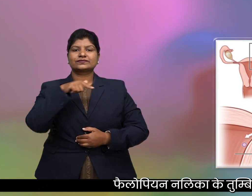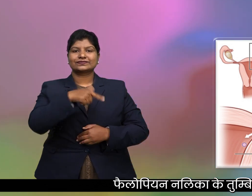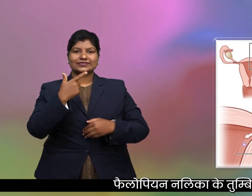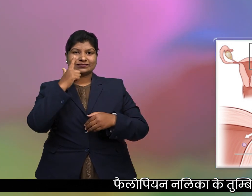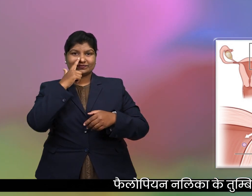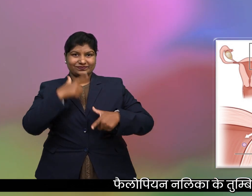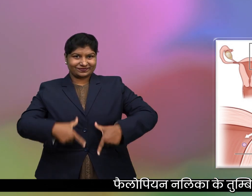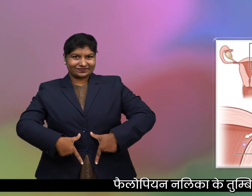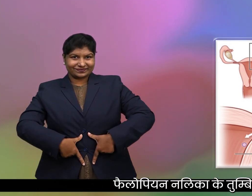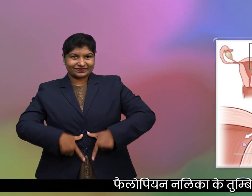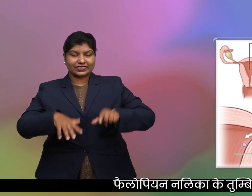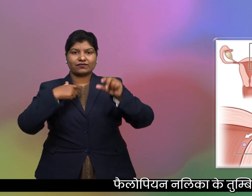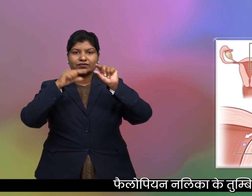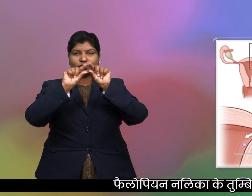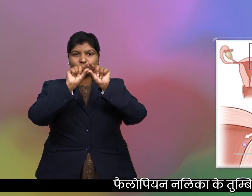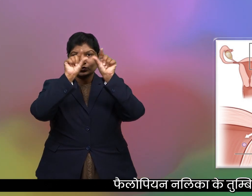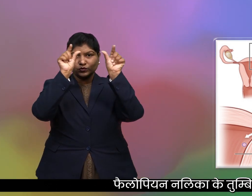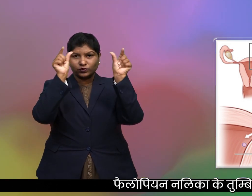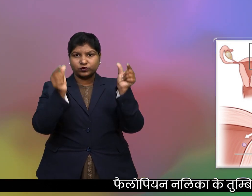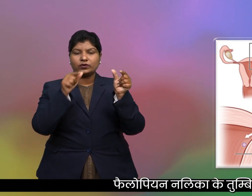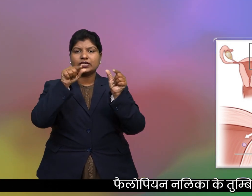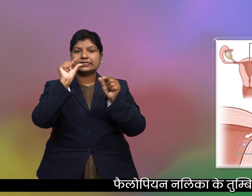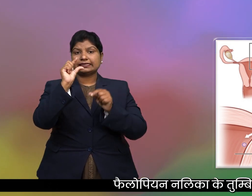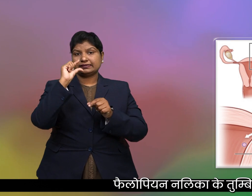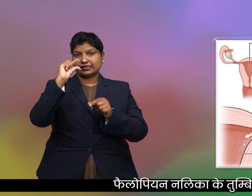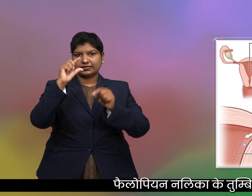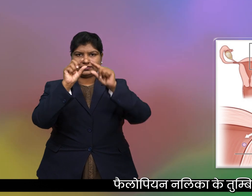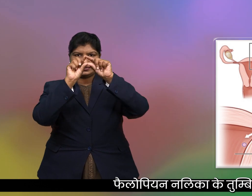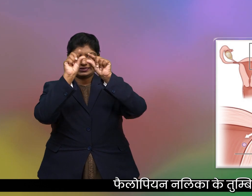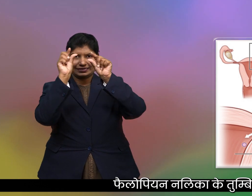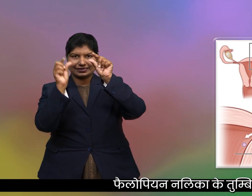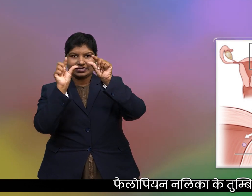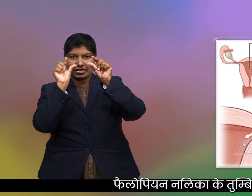फैलोपियन नालिका के तुम्बिका में होता है।